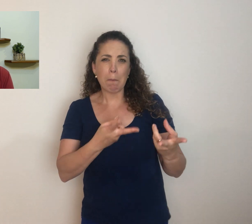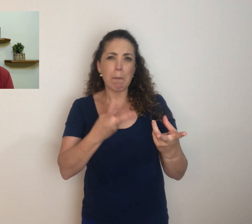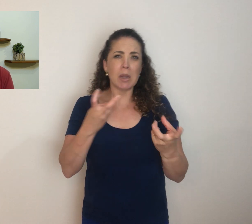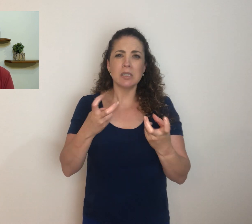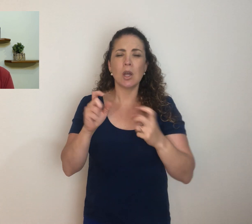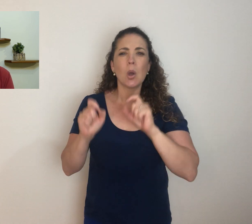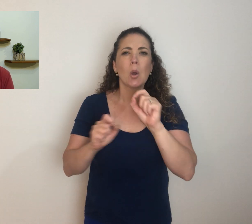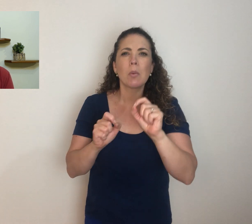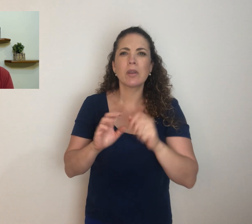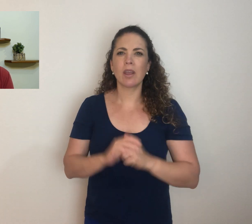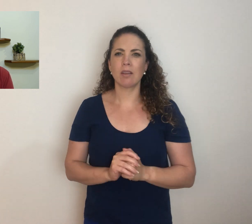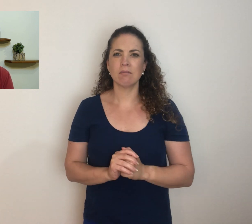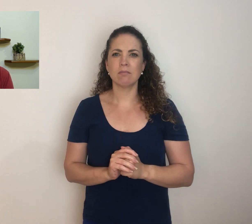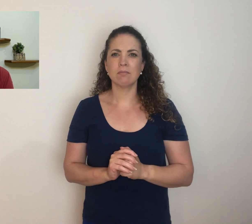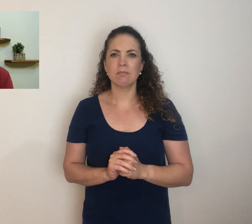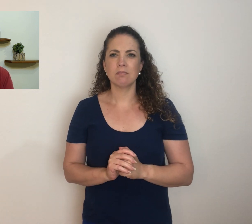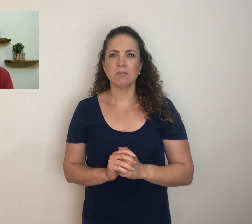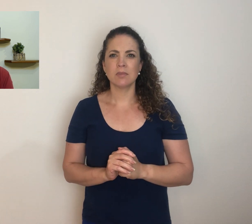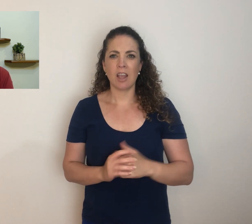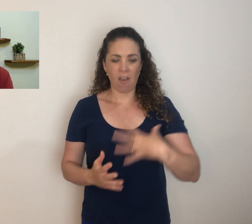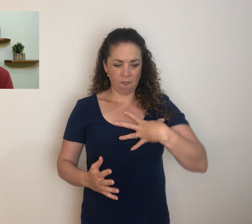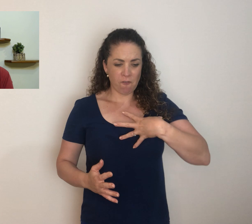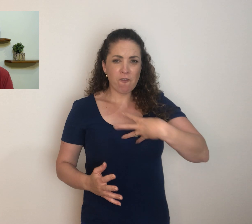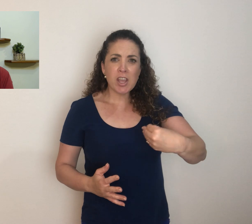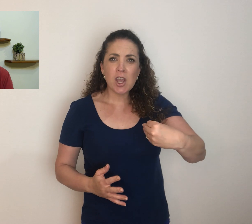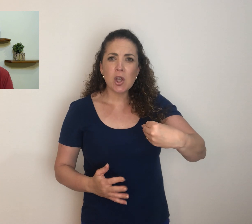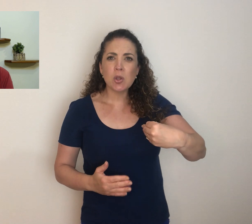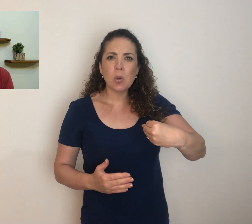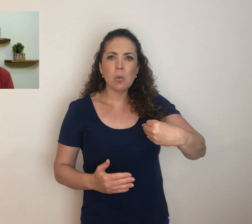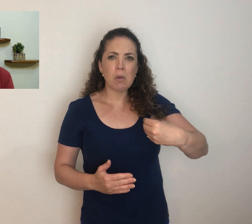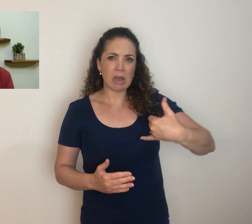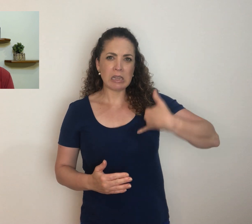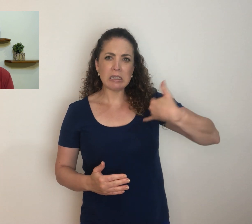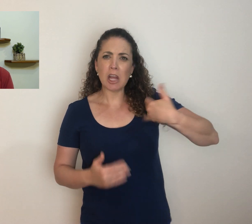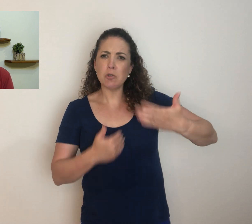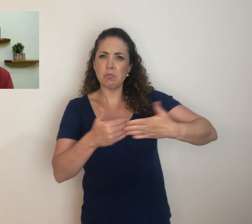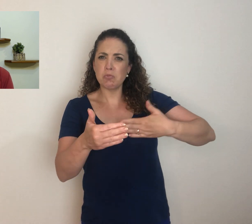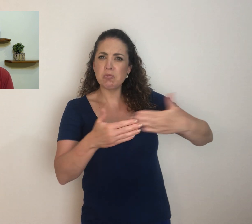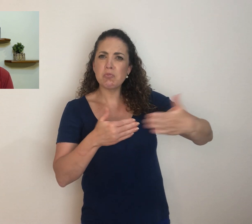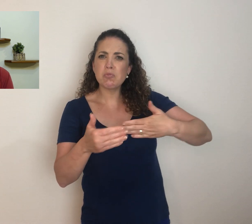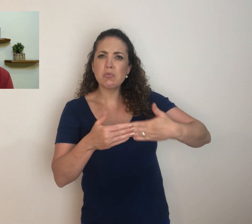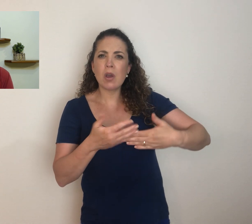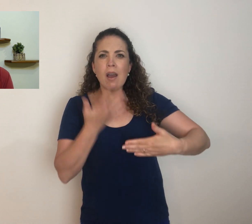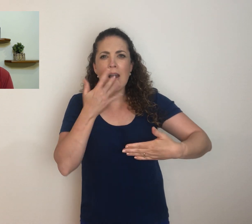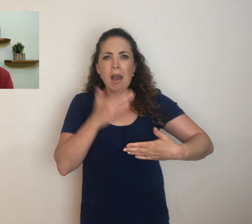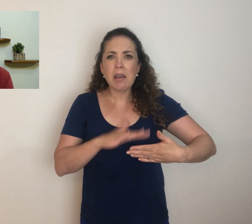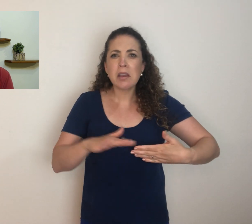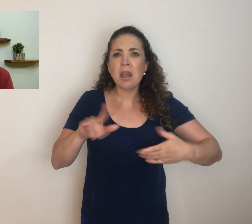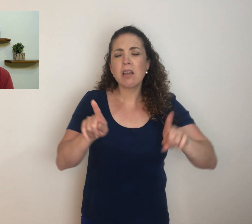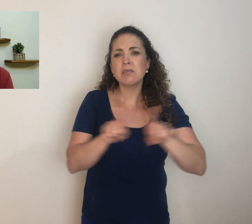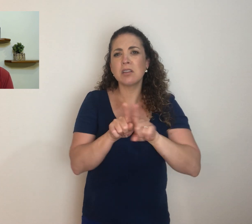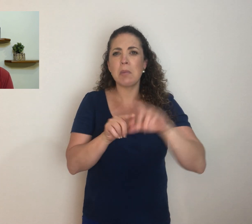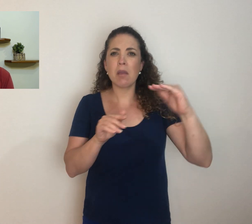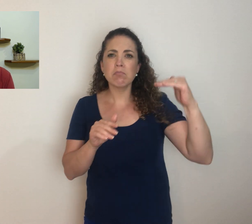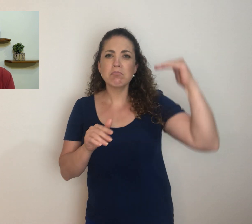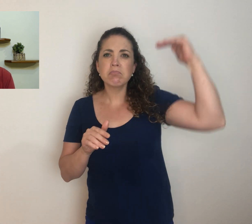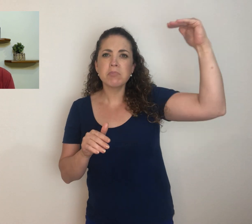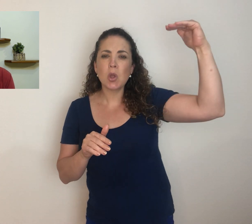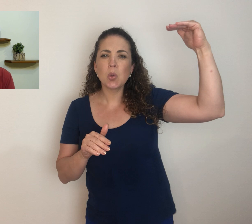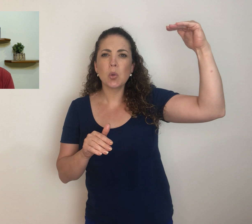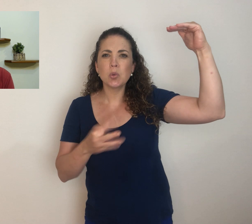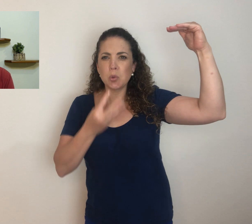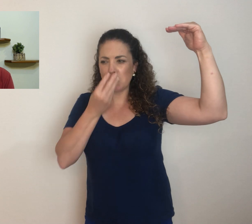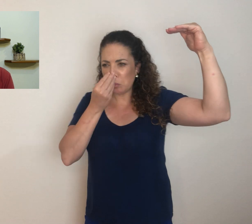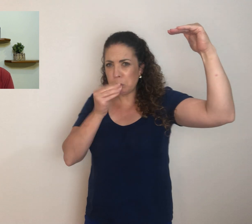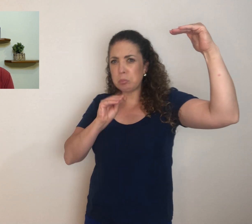filhos em todas as idades que não obedecem e nem respeitam aos seus pais. Que os